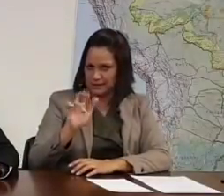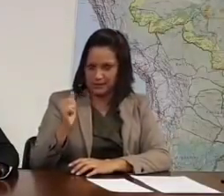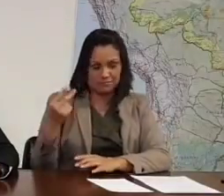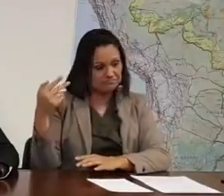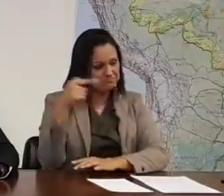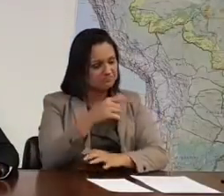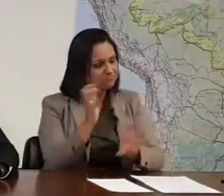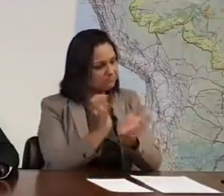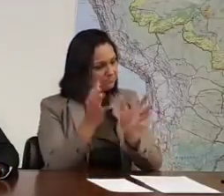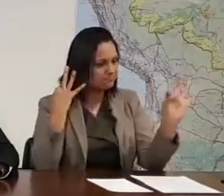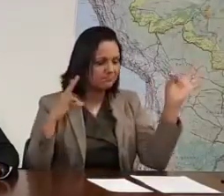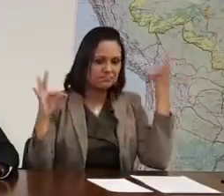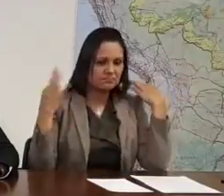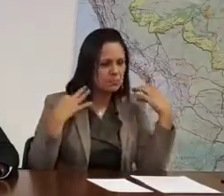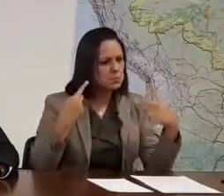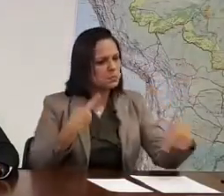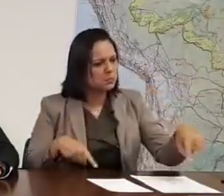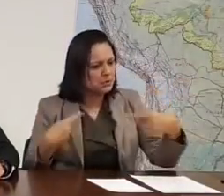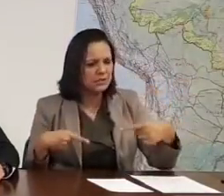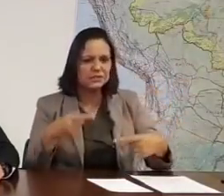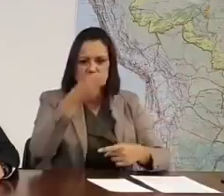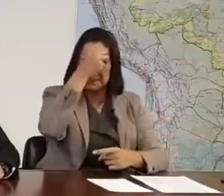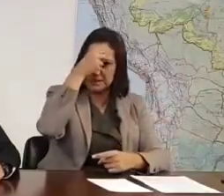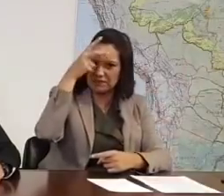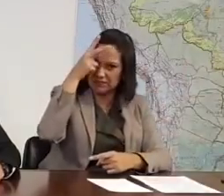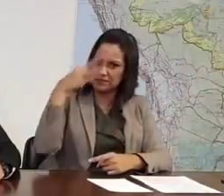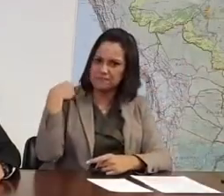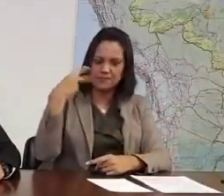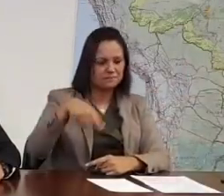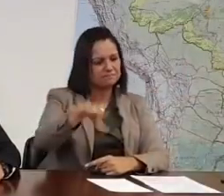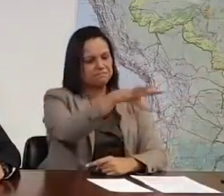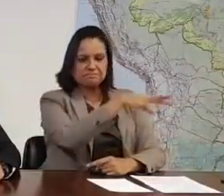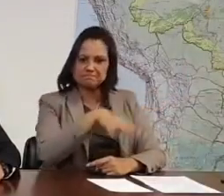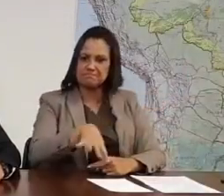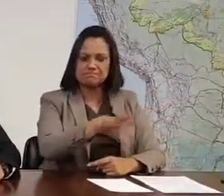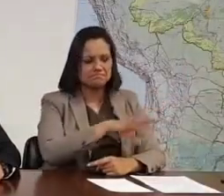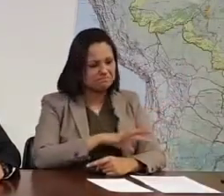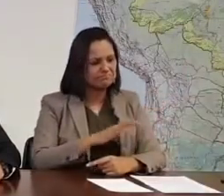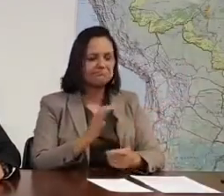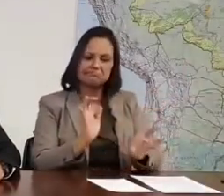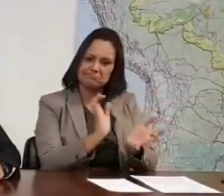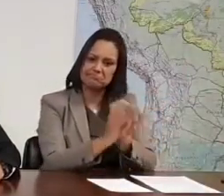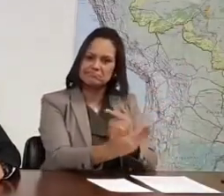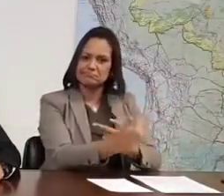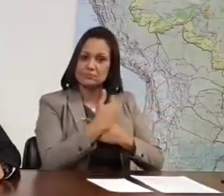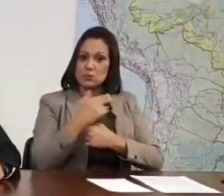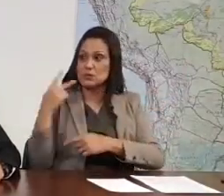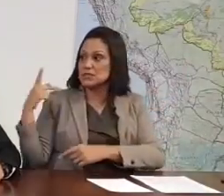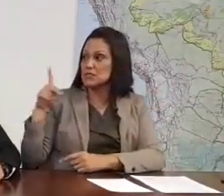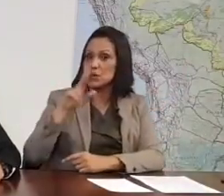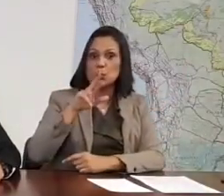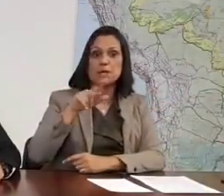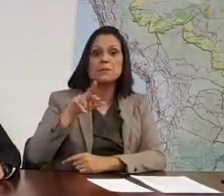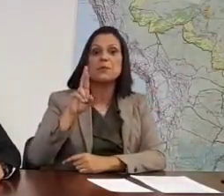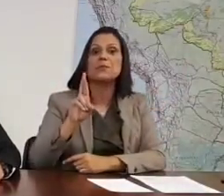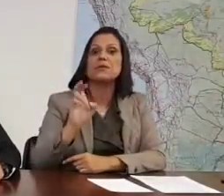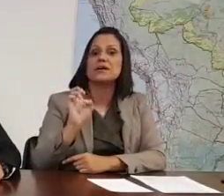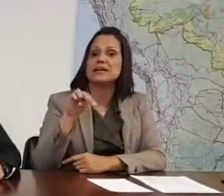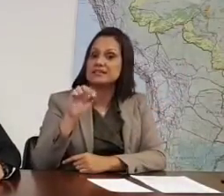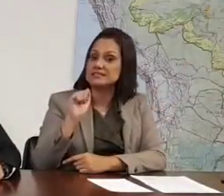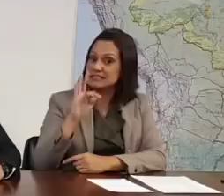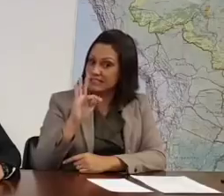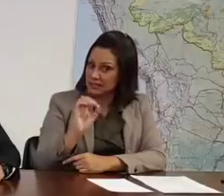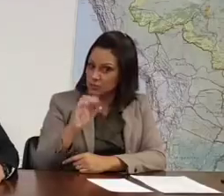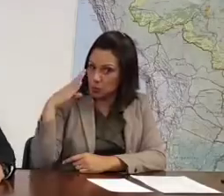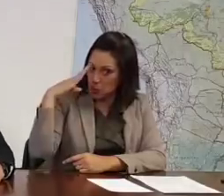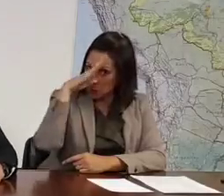Ribeira, dos políticos, dos prefeitos e vereadores da região do Vale do Ribeira, do seu irmão Renato Bolsonaro, homem